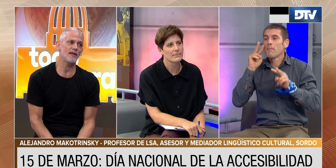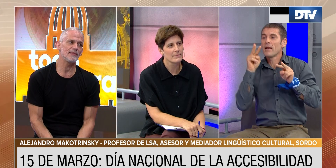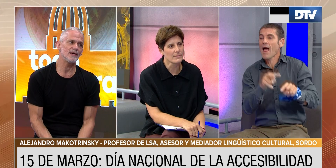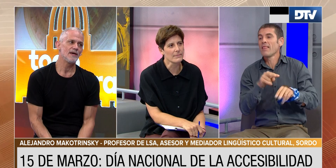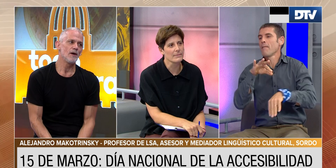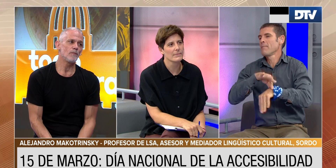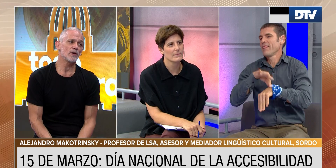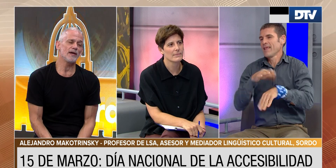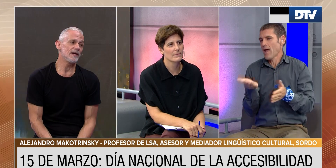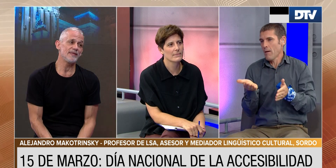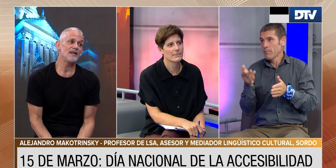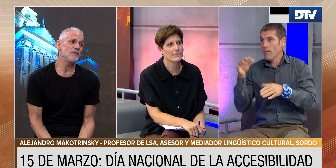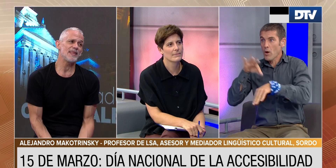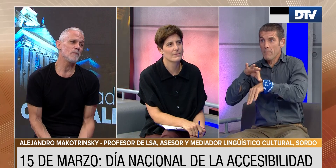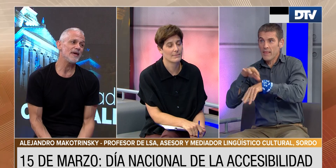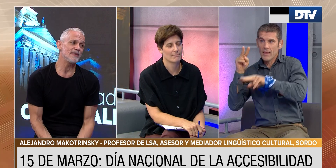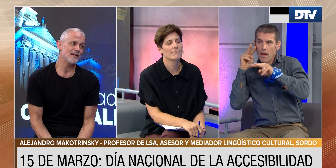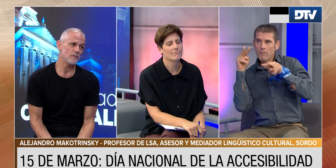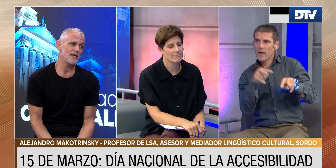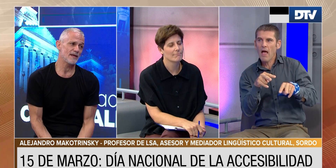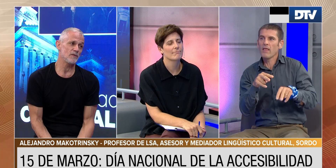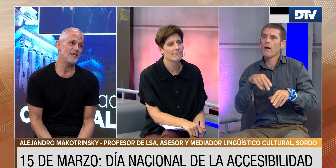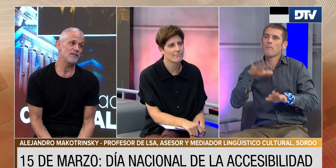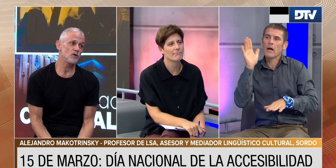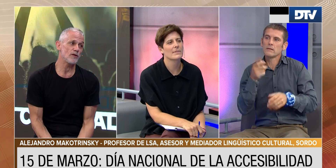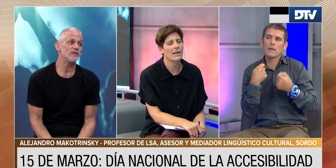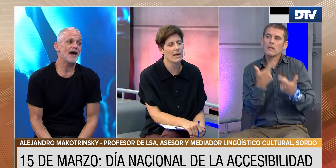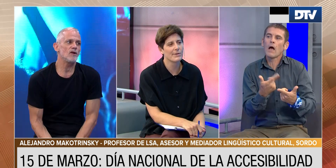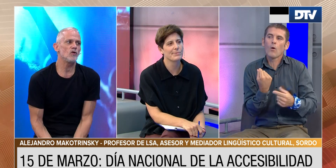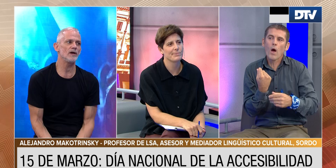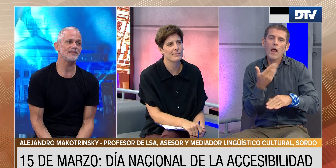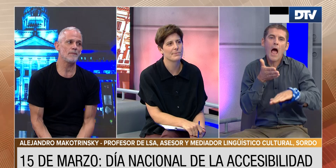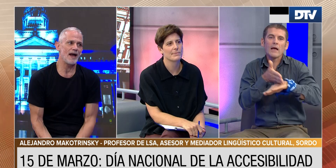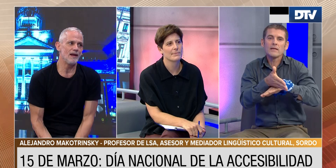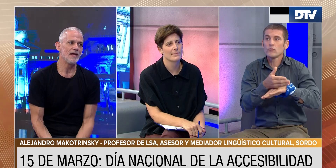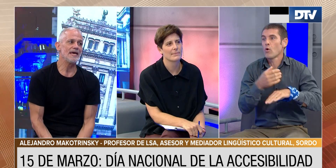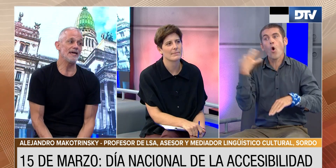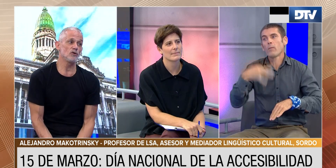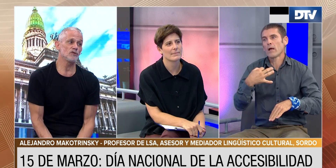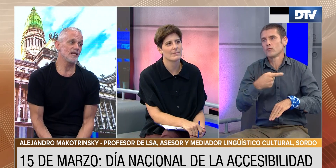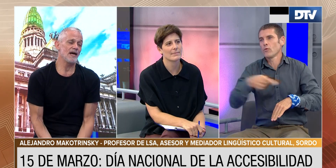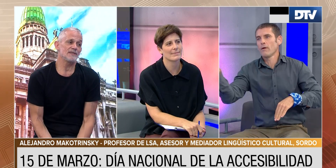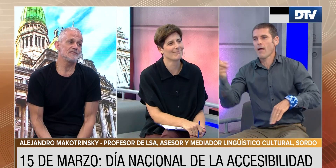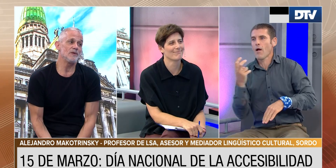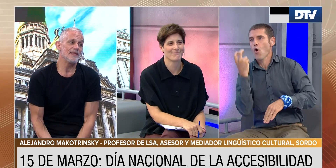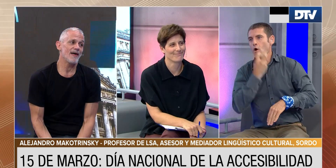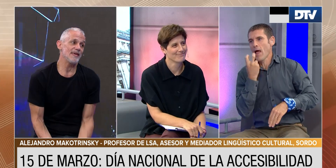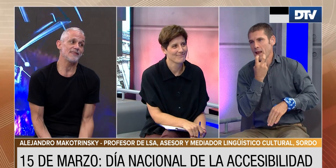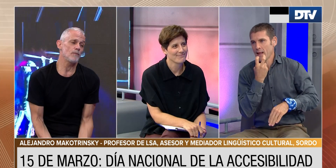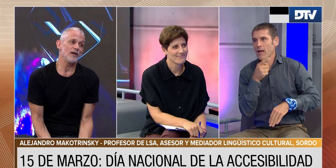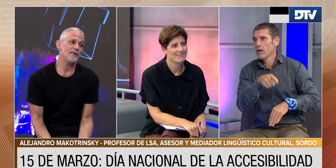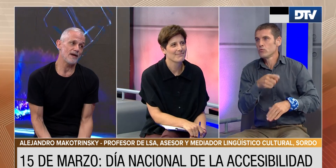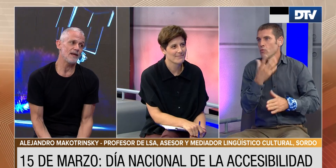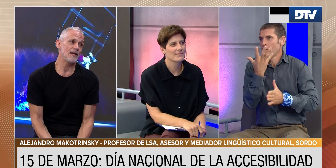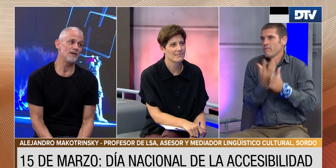muy grande porque tienen la mirada médica, esta mirada rehabilitatoria donde algo está mal. Entonces, la accesibilidad